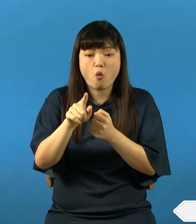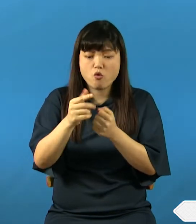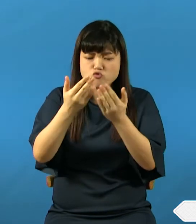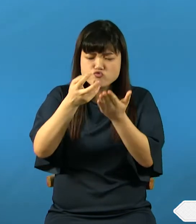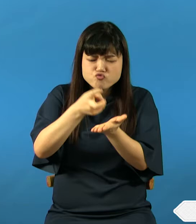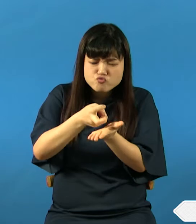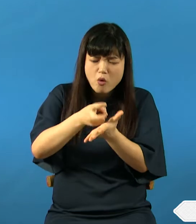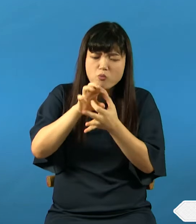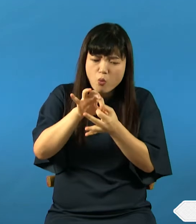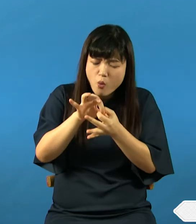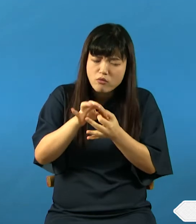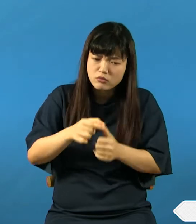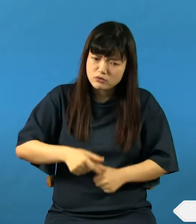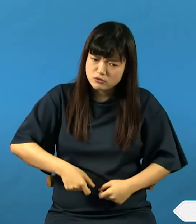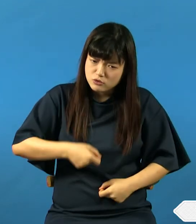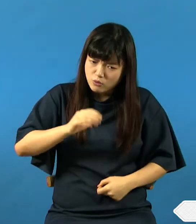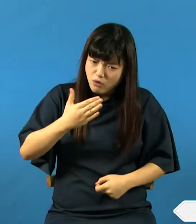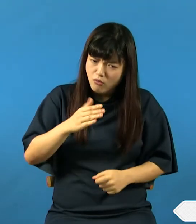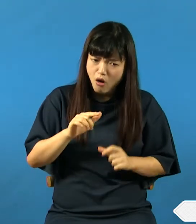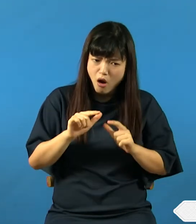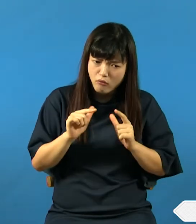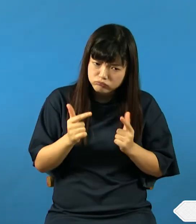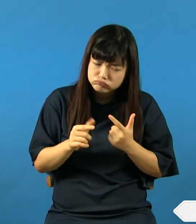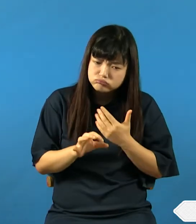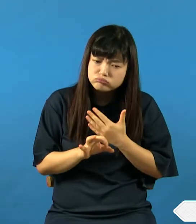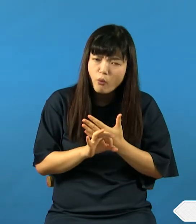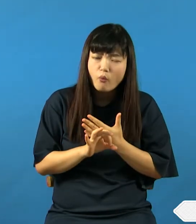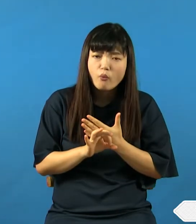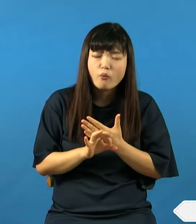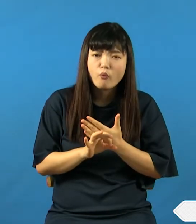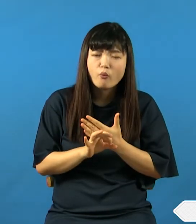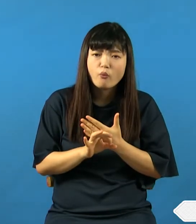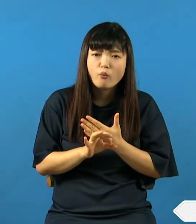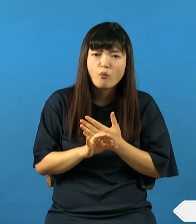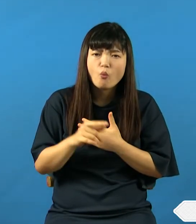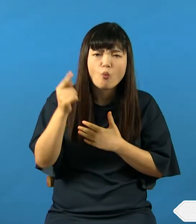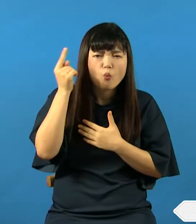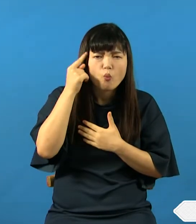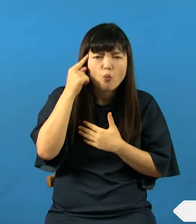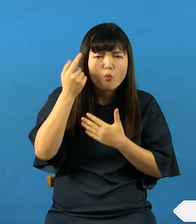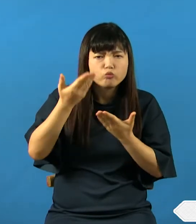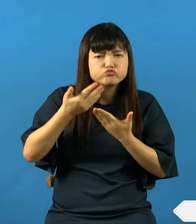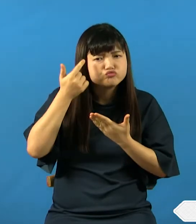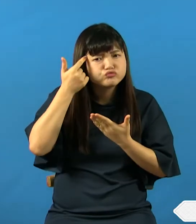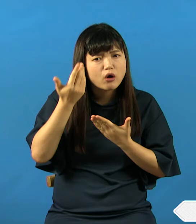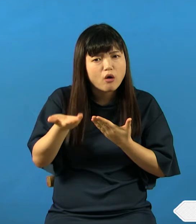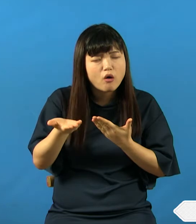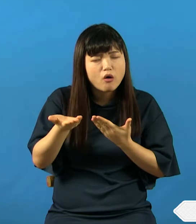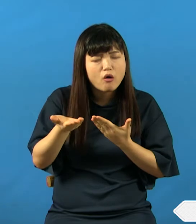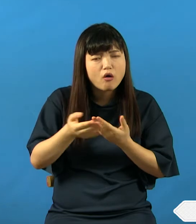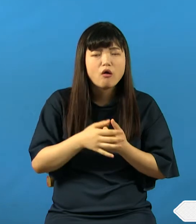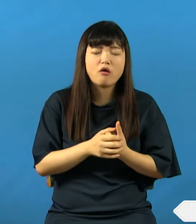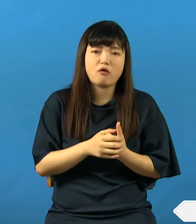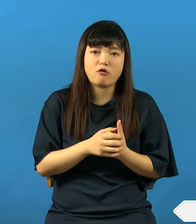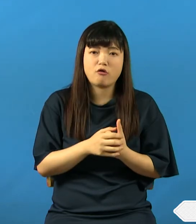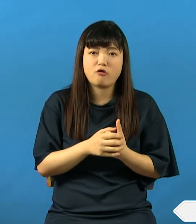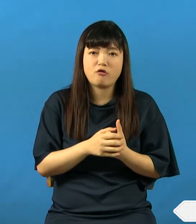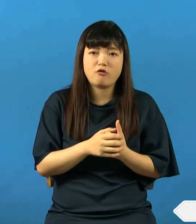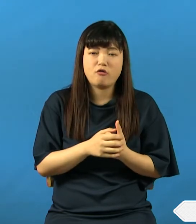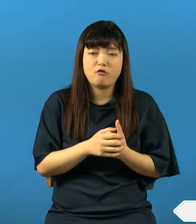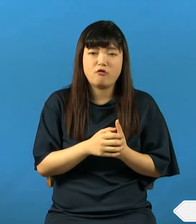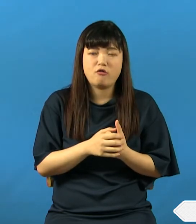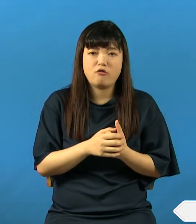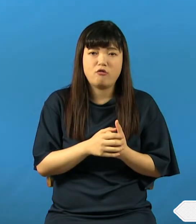것일까? 그것을 통해서 의롭게 되는 것이 아니라면, 구원을 받는 것이 아니라면 왜, 무슨 목적으로